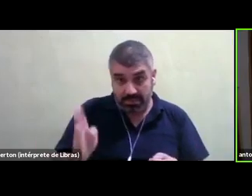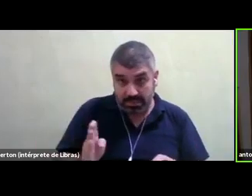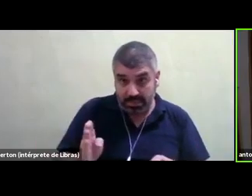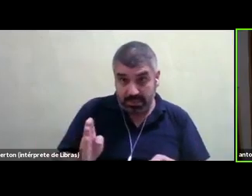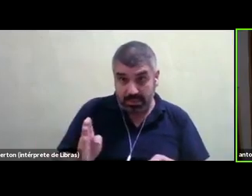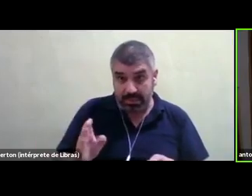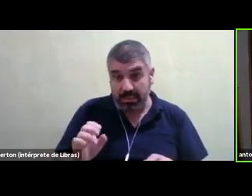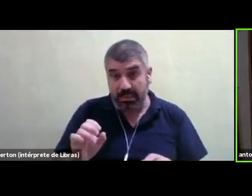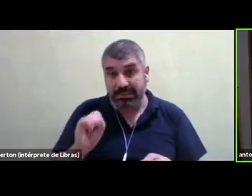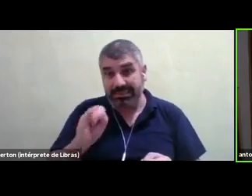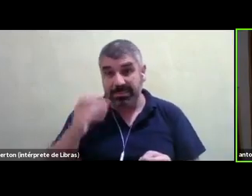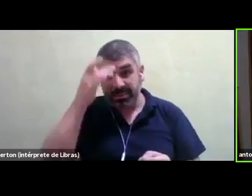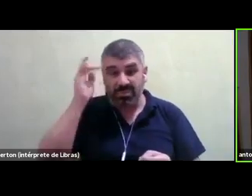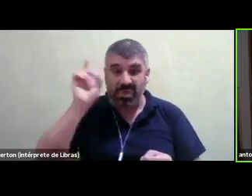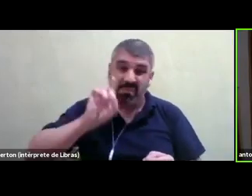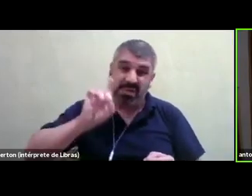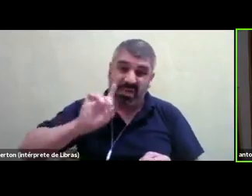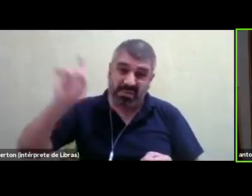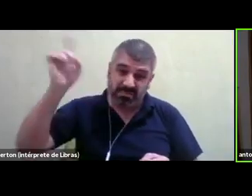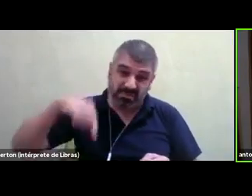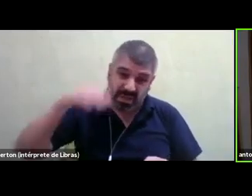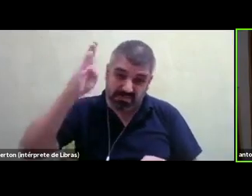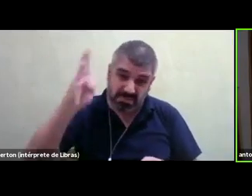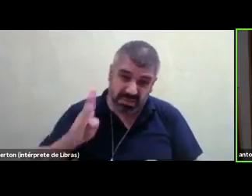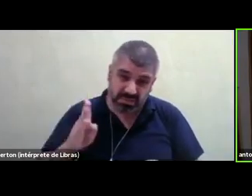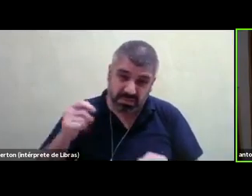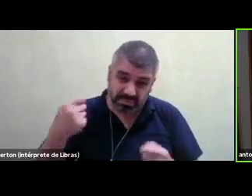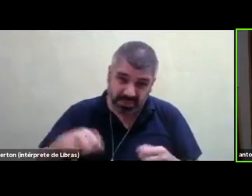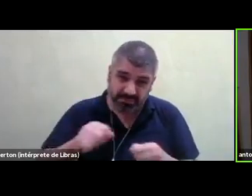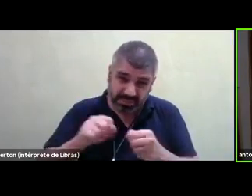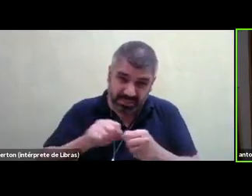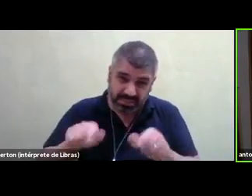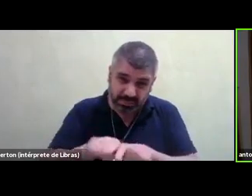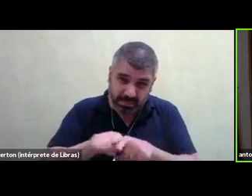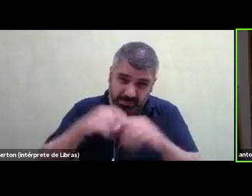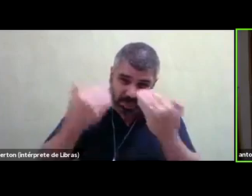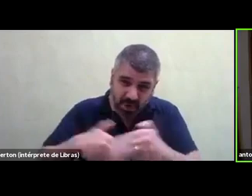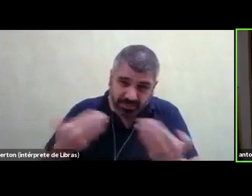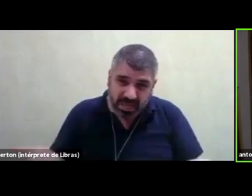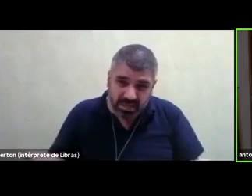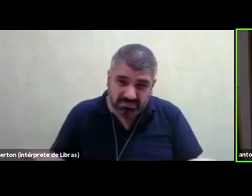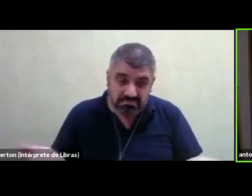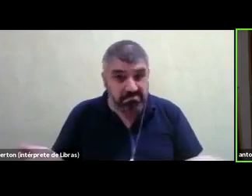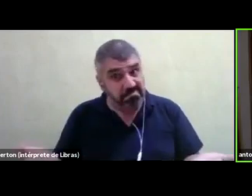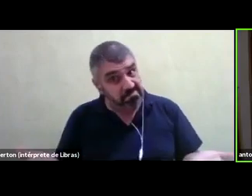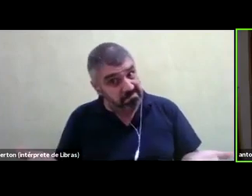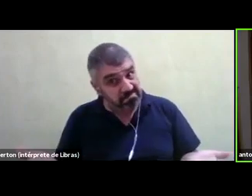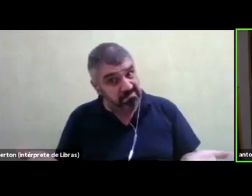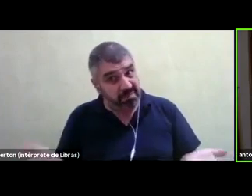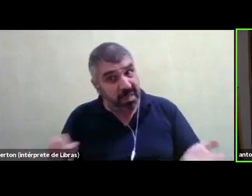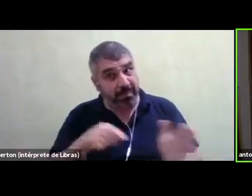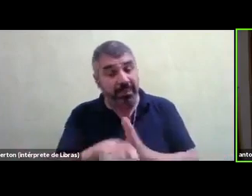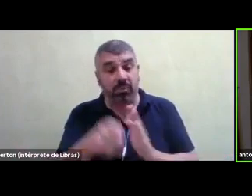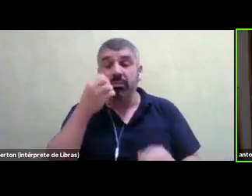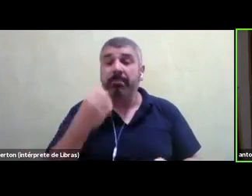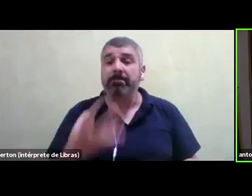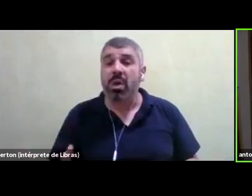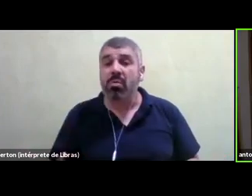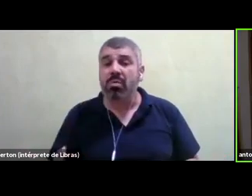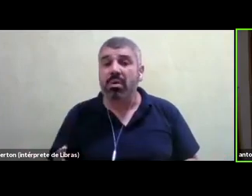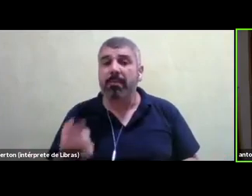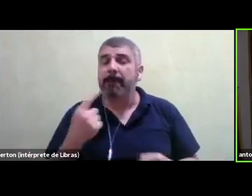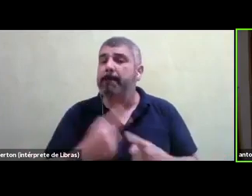algum americano dar aula aqui, ele tem que fazer esse teste também? Isso é uma pergunta boa, porque não